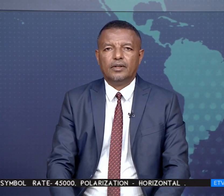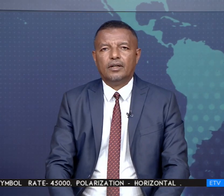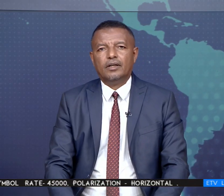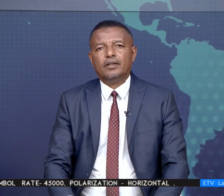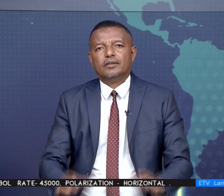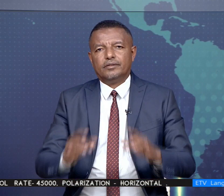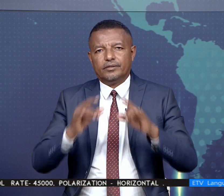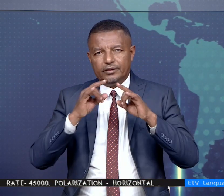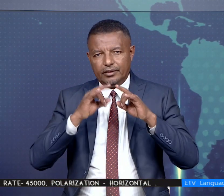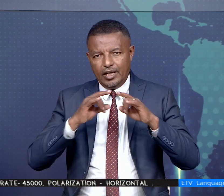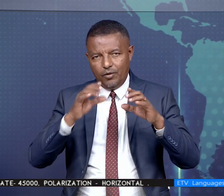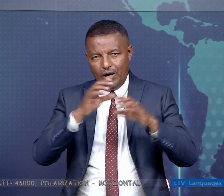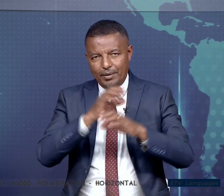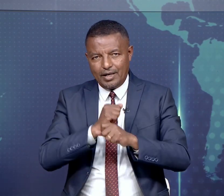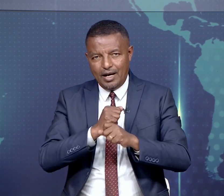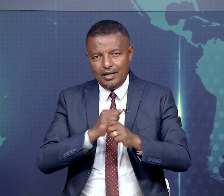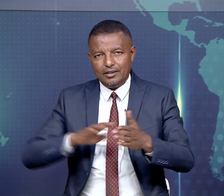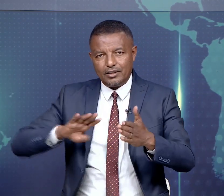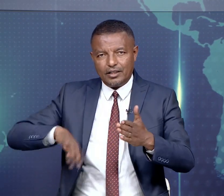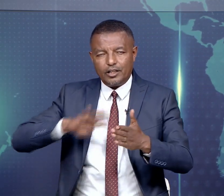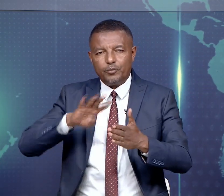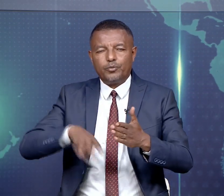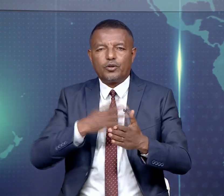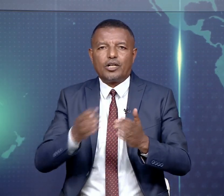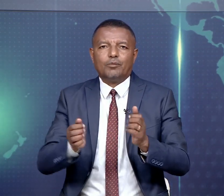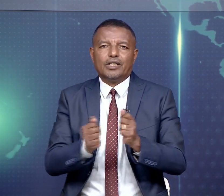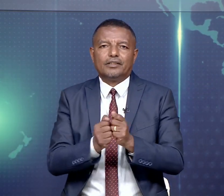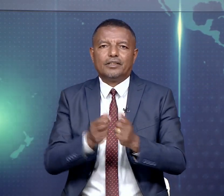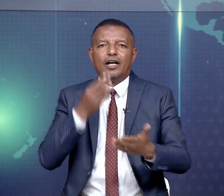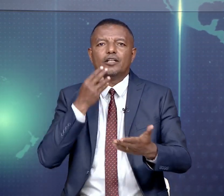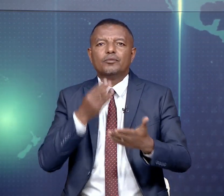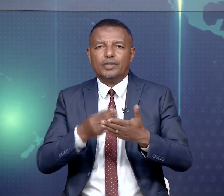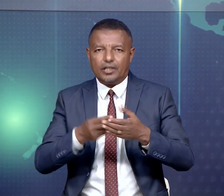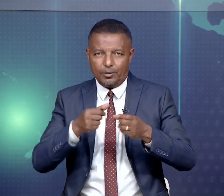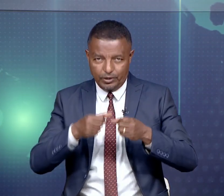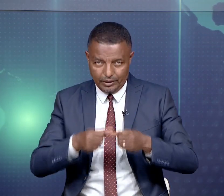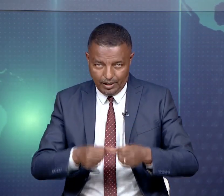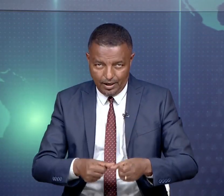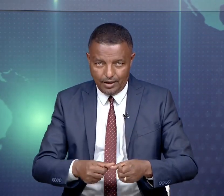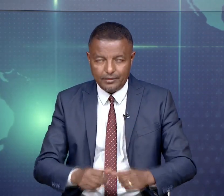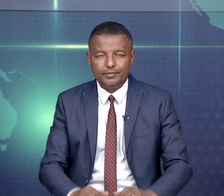ዜና አበቃ። ከቀሪ ፕሮግራሞቻችን ጋር መልካም ቆይታ ነው።